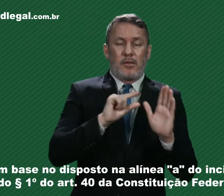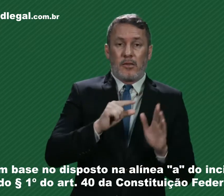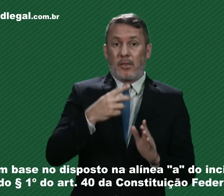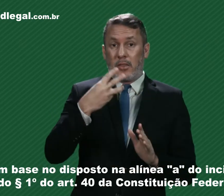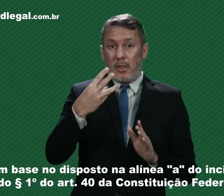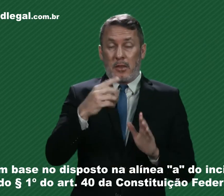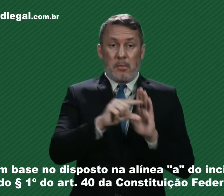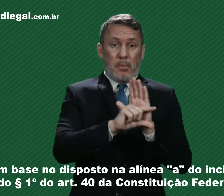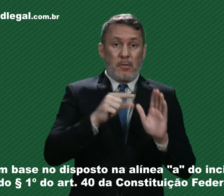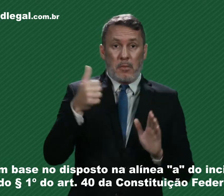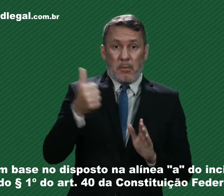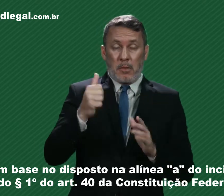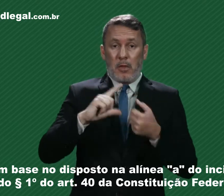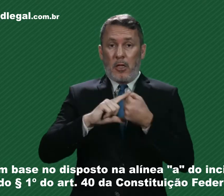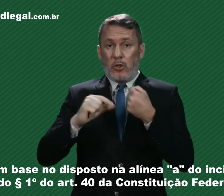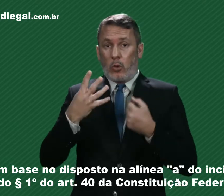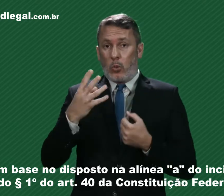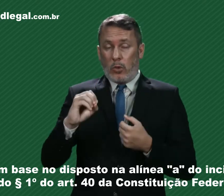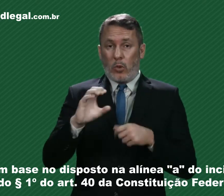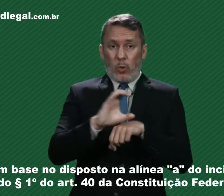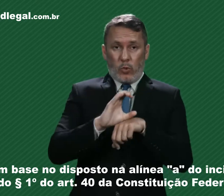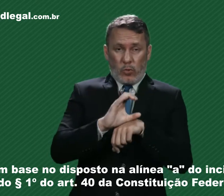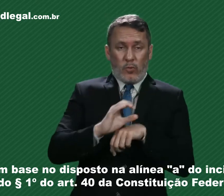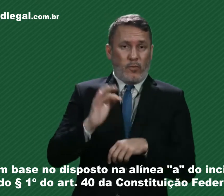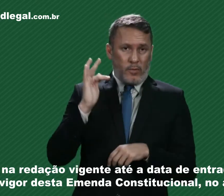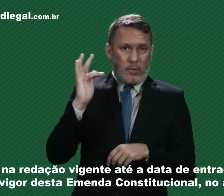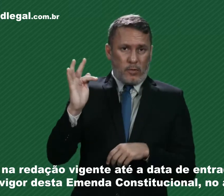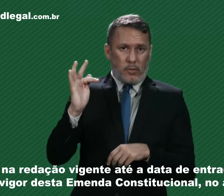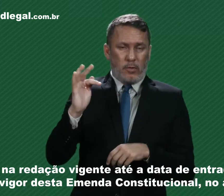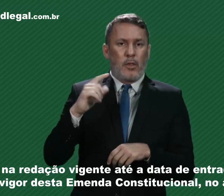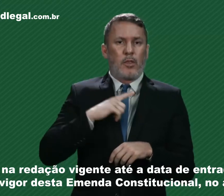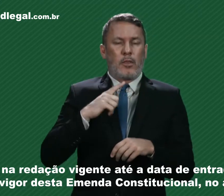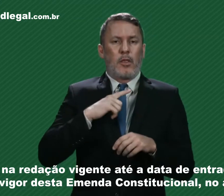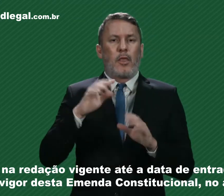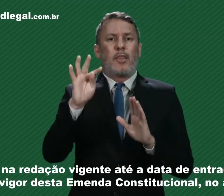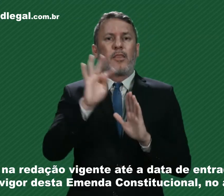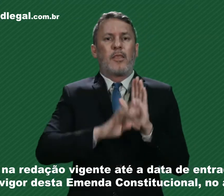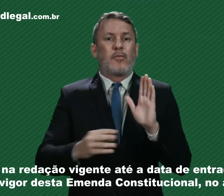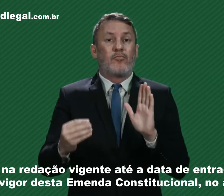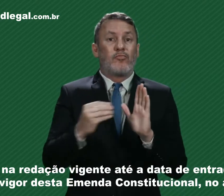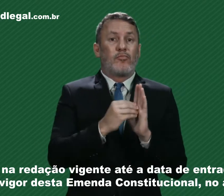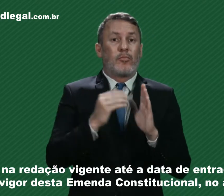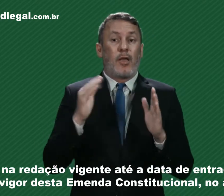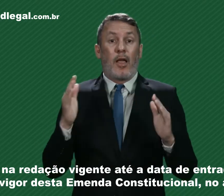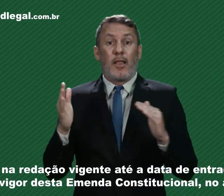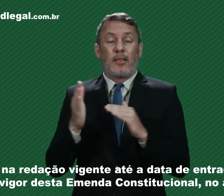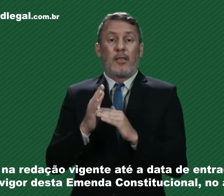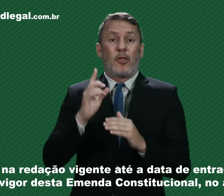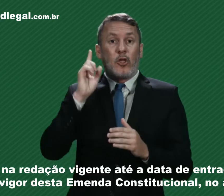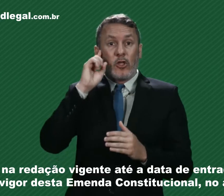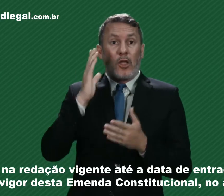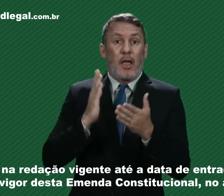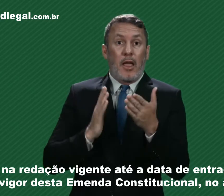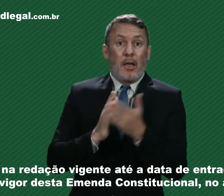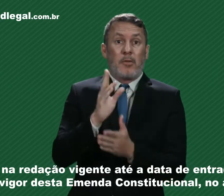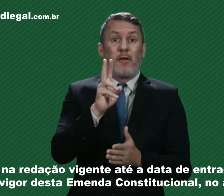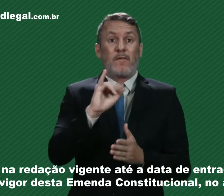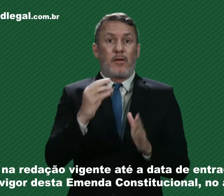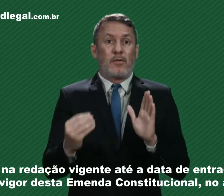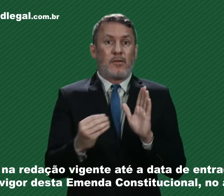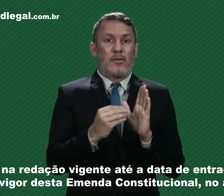do parágrafo 1º do artigo 40 da Constituição Federal, na redação vigente até a data de entrada em vigor desta